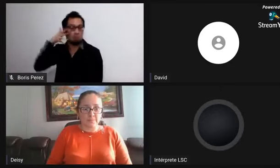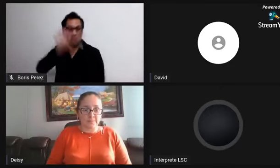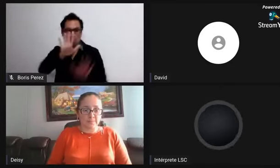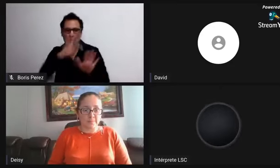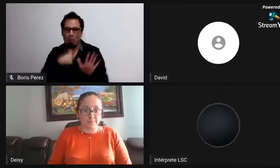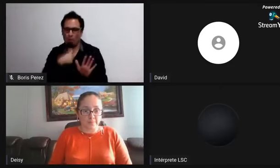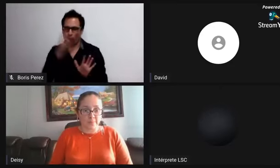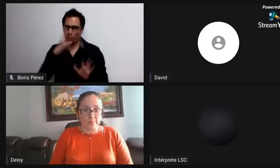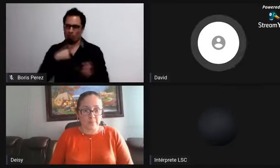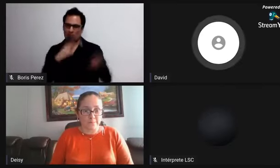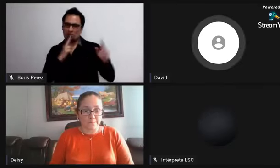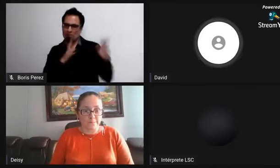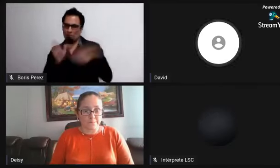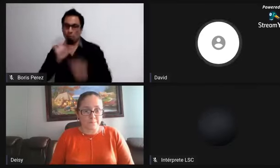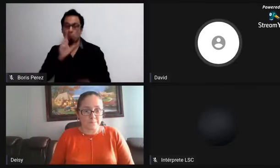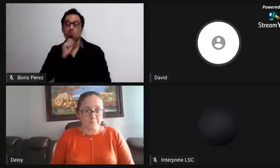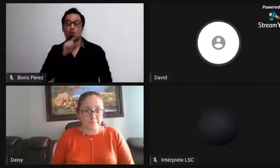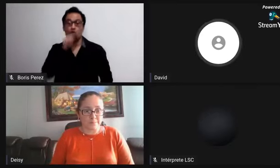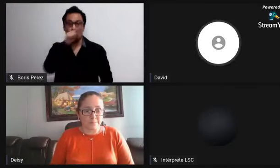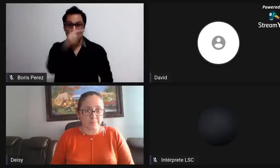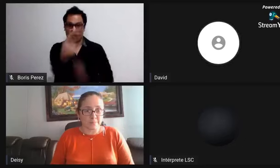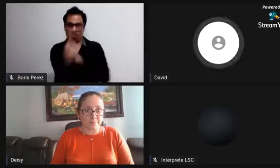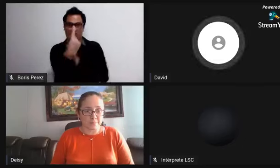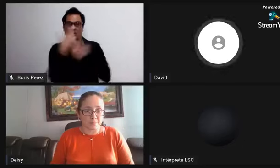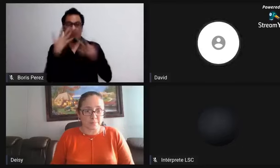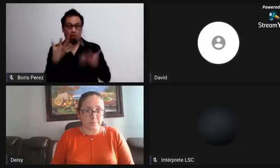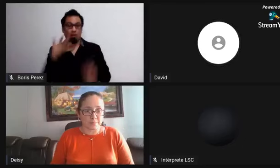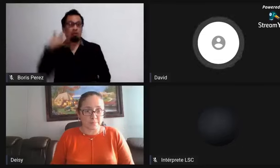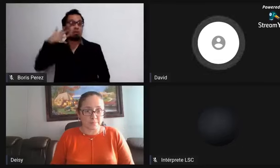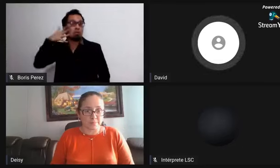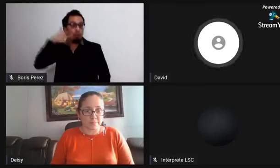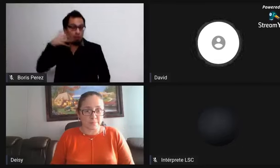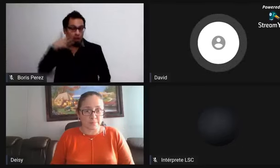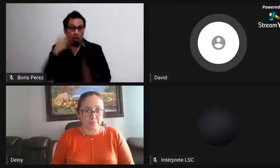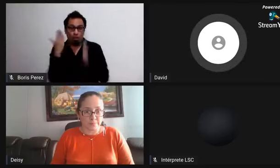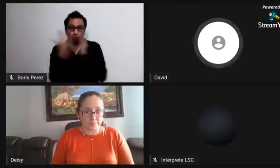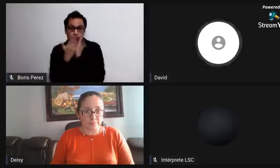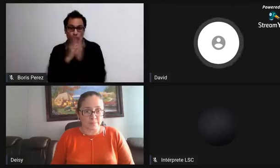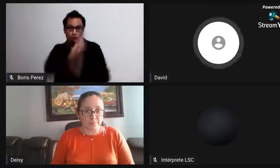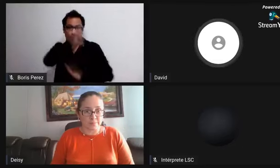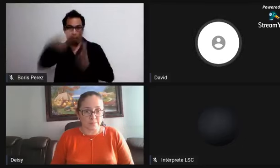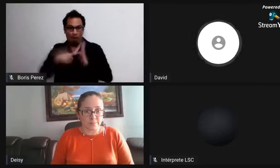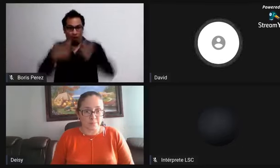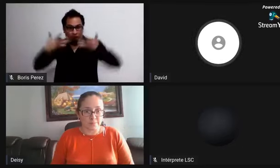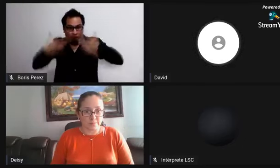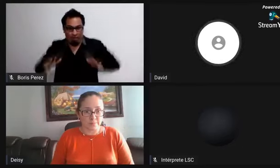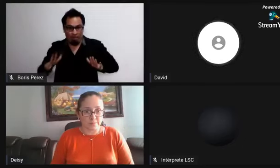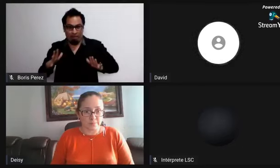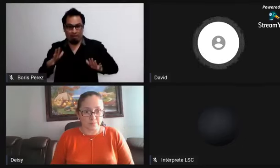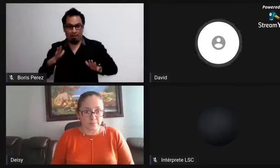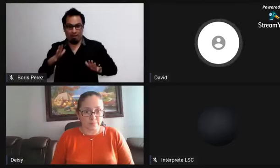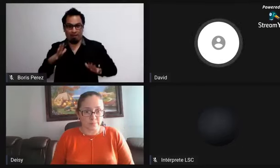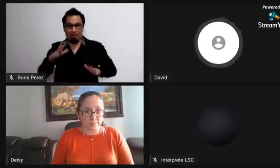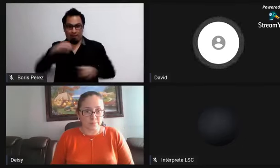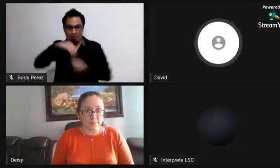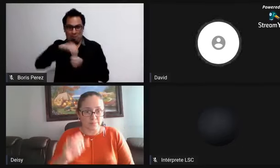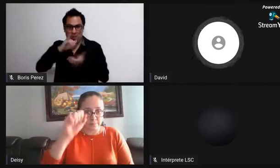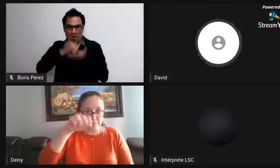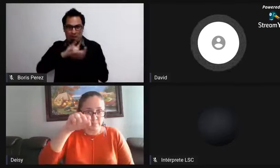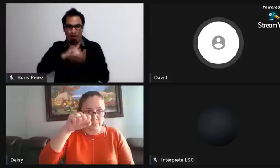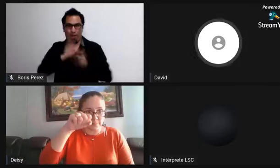San Bartolomé? Ah, ya, entiendo tu pregunta. Bueno, para darte un poco de contexto, Francisco de